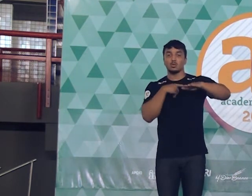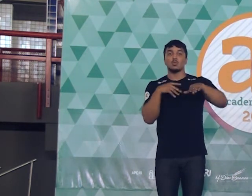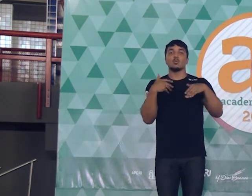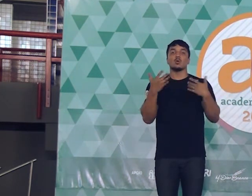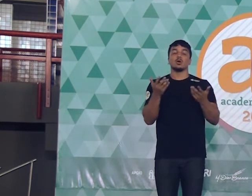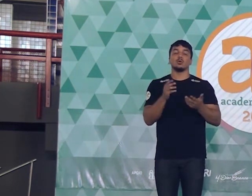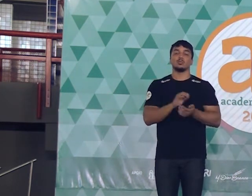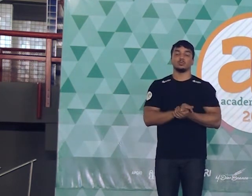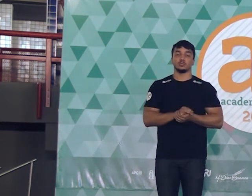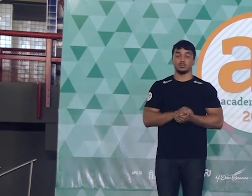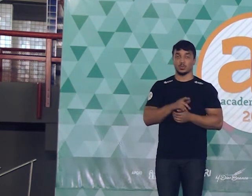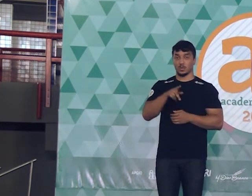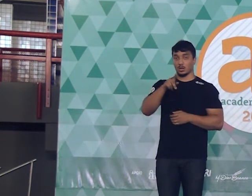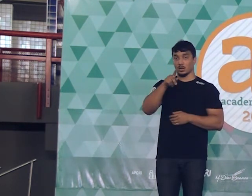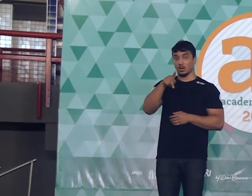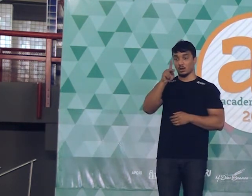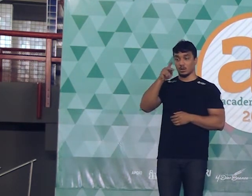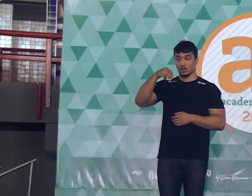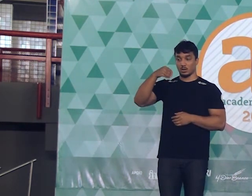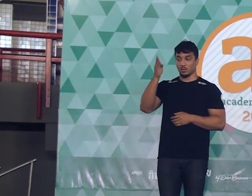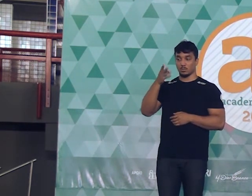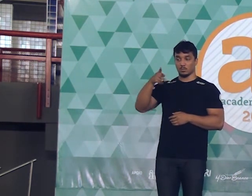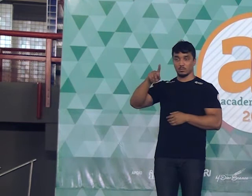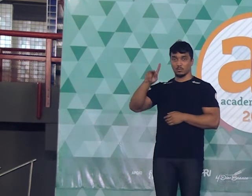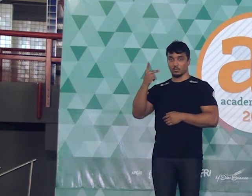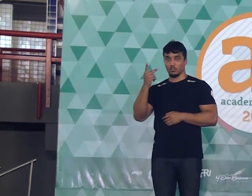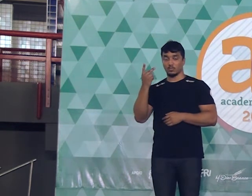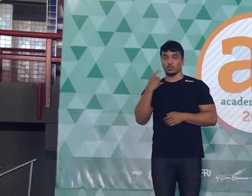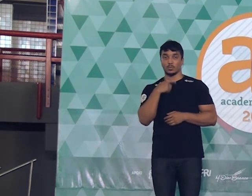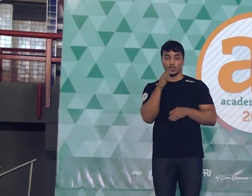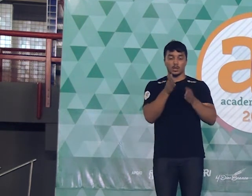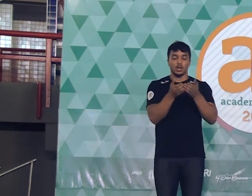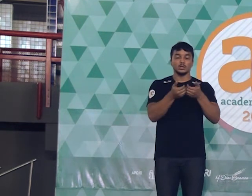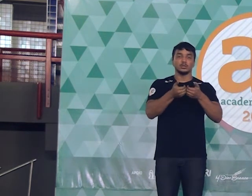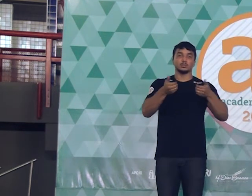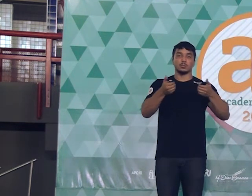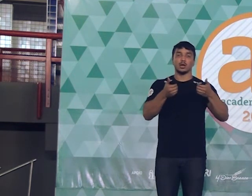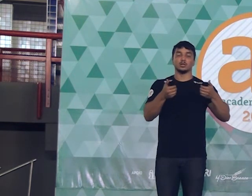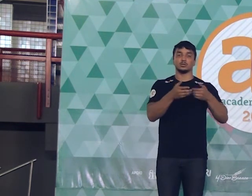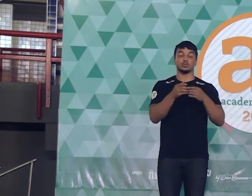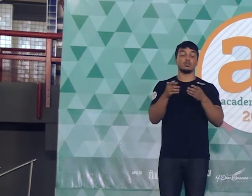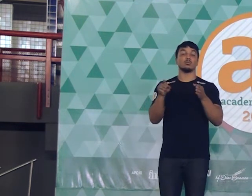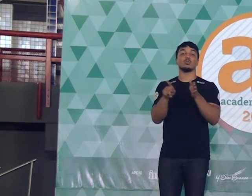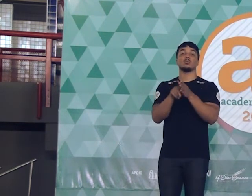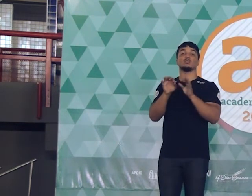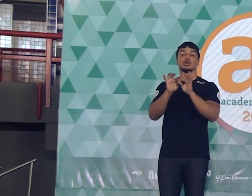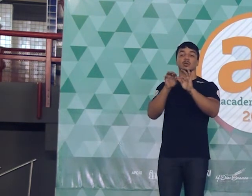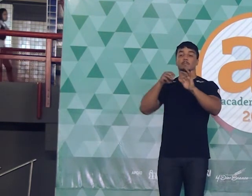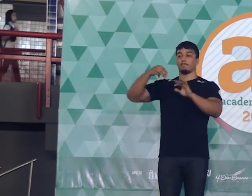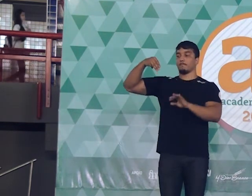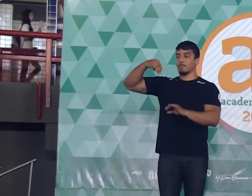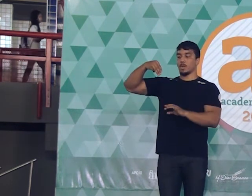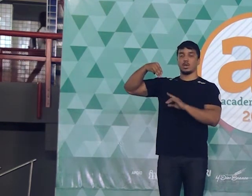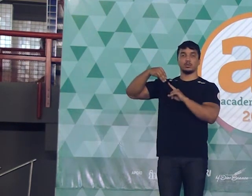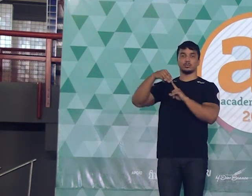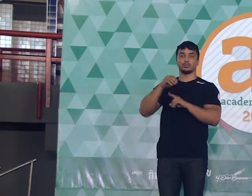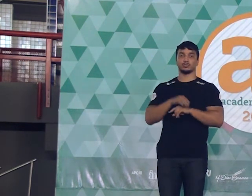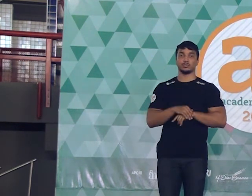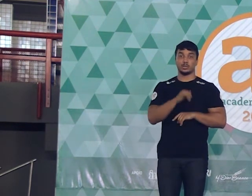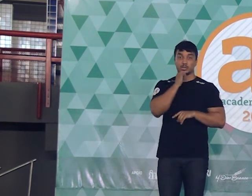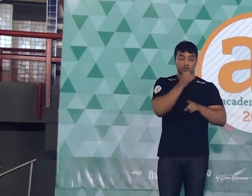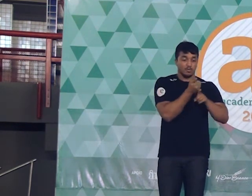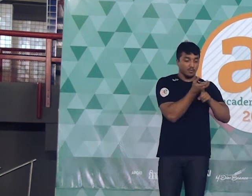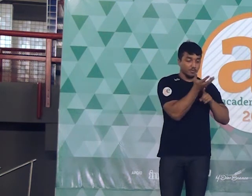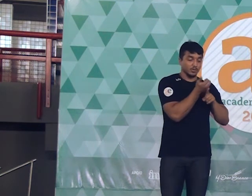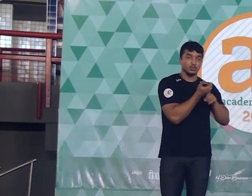em quilômetro por hora e os espaços em metros. Eu não posso resolver uma questão de